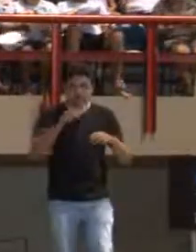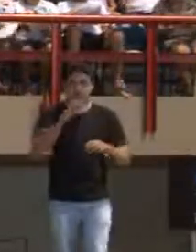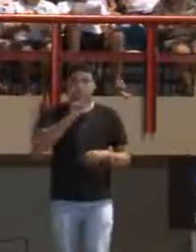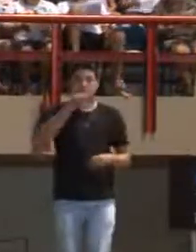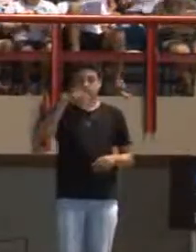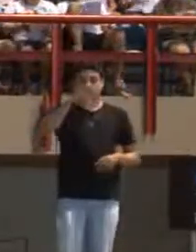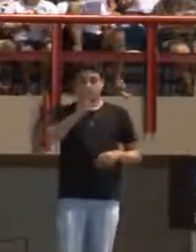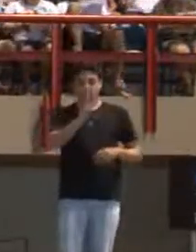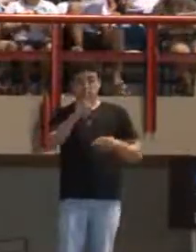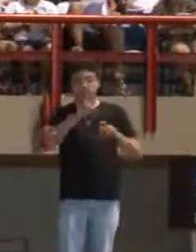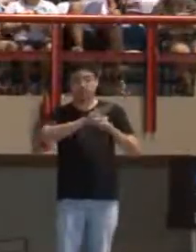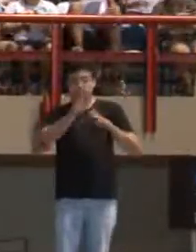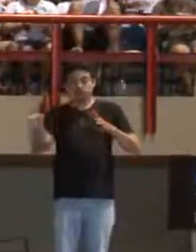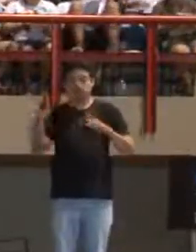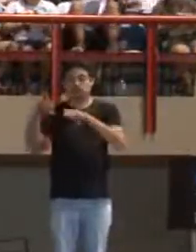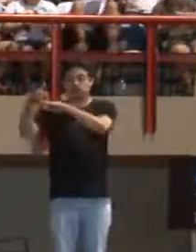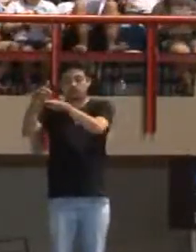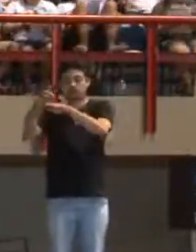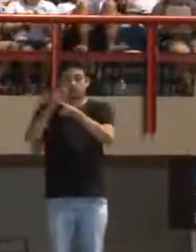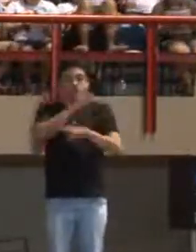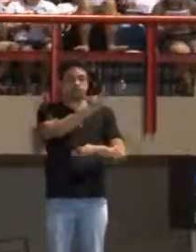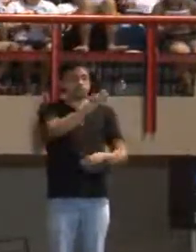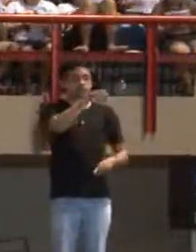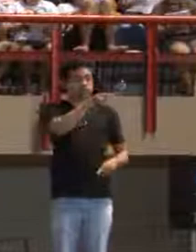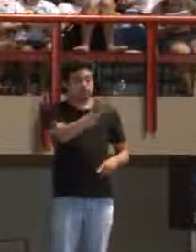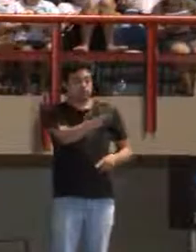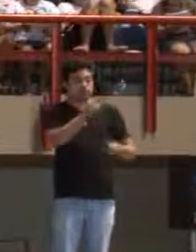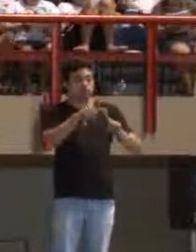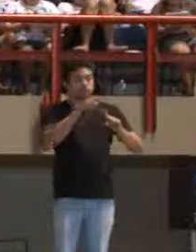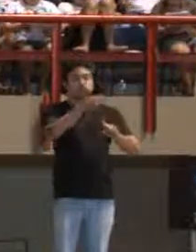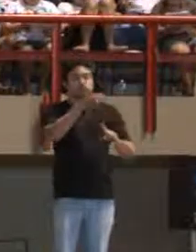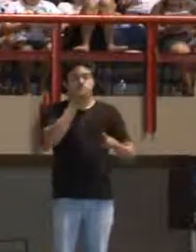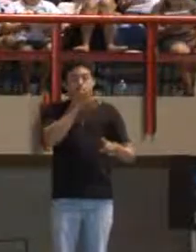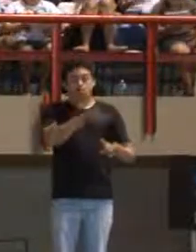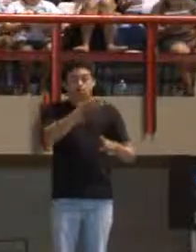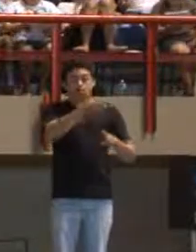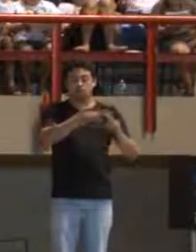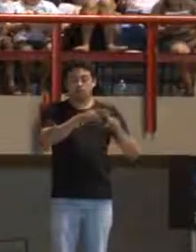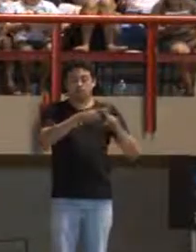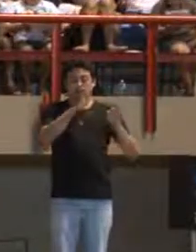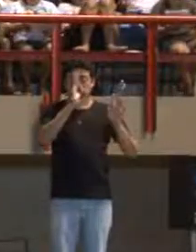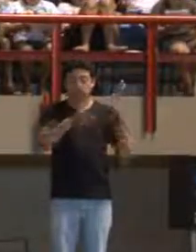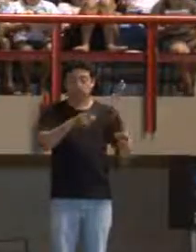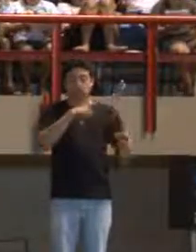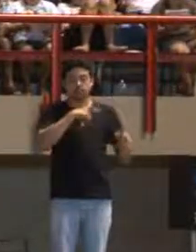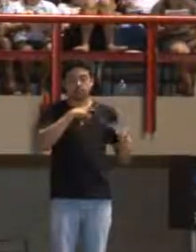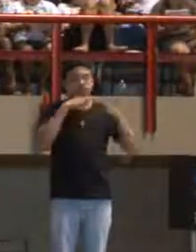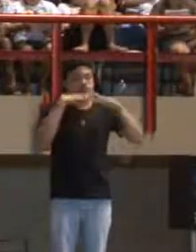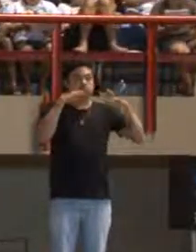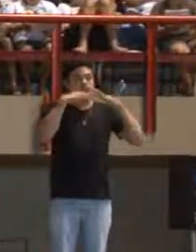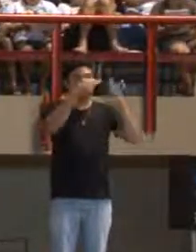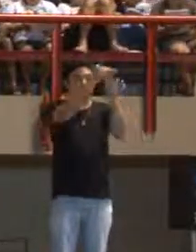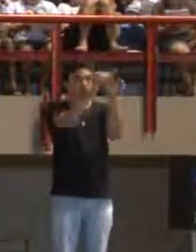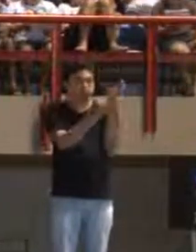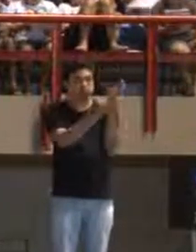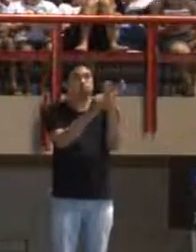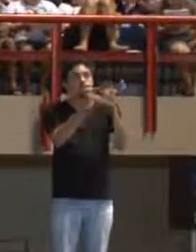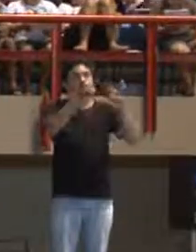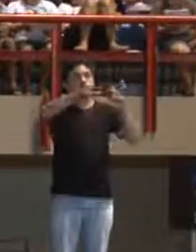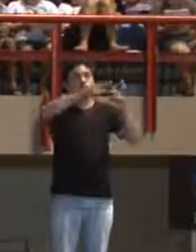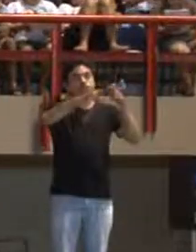gasolina. A maior vantagem dos GNVs é o fato deles reduzirem as emissões prejudiciais ao meio